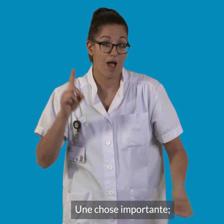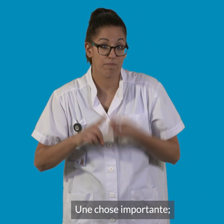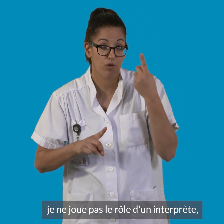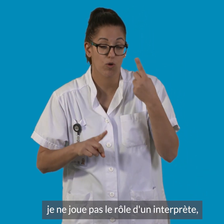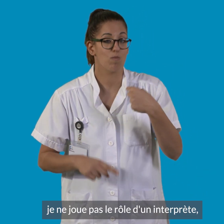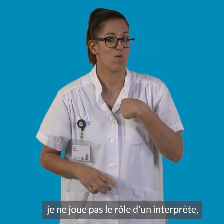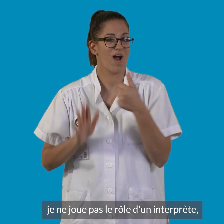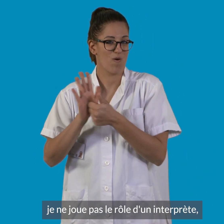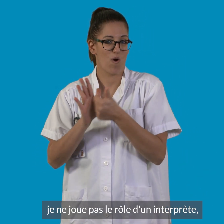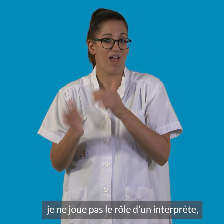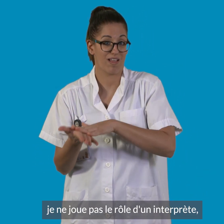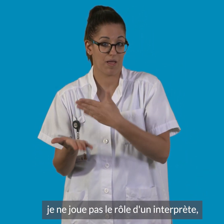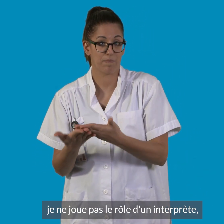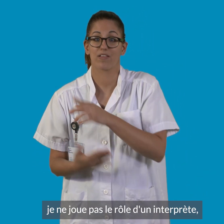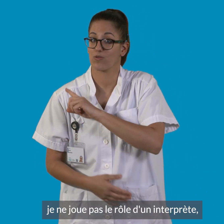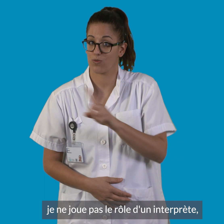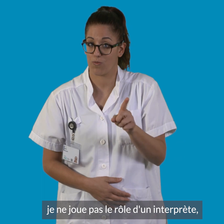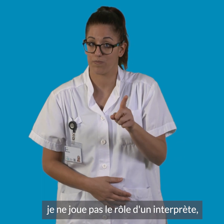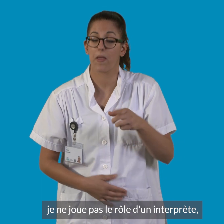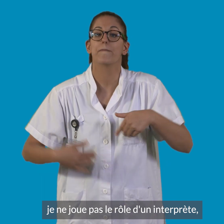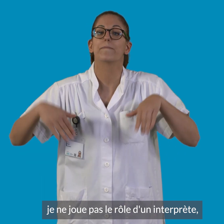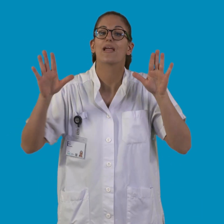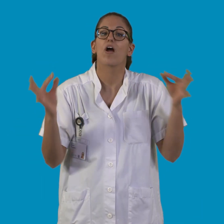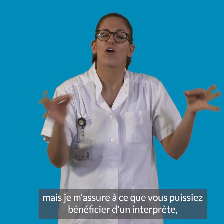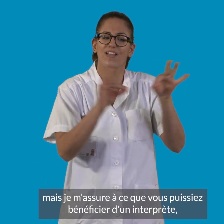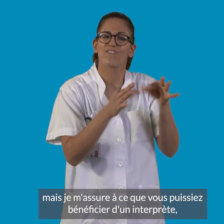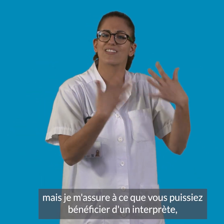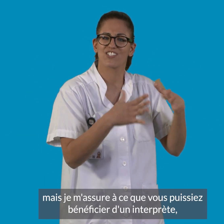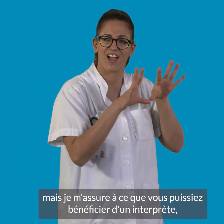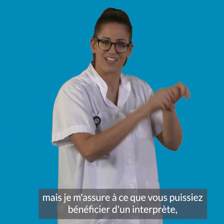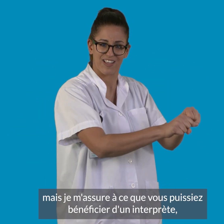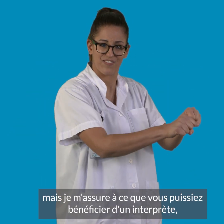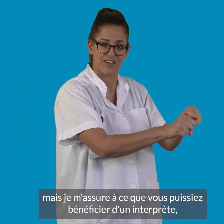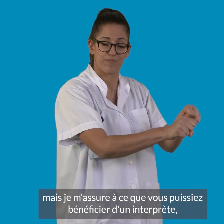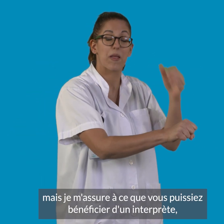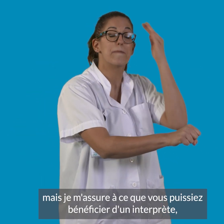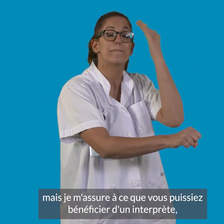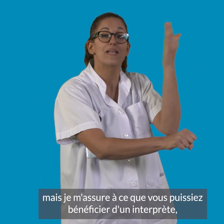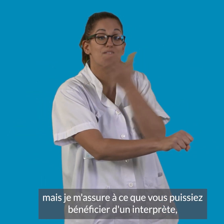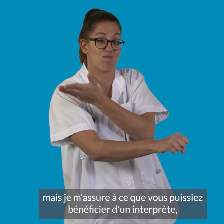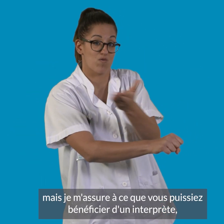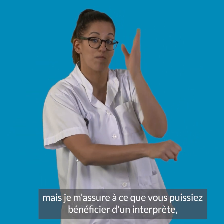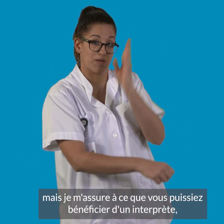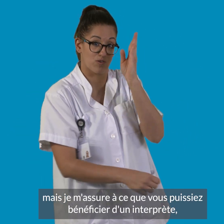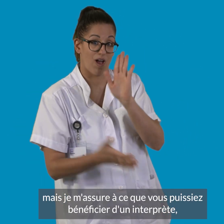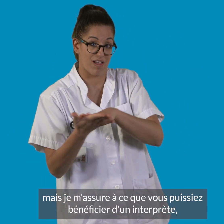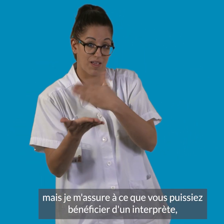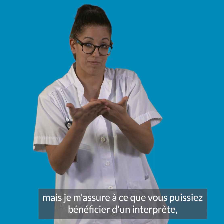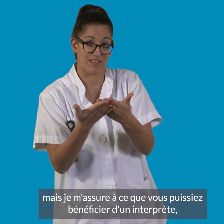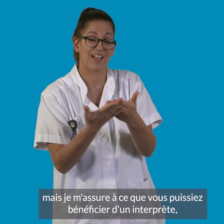Important, je ne joue pas le rôle d'un interprète, mais je m'assure à ce que vous puissiez